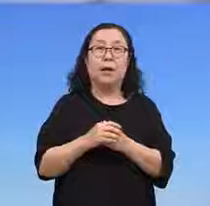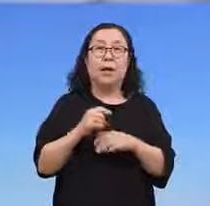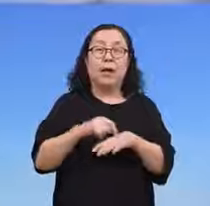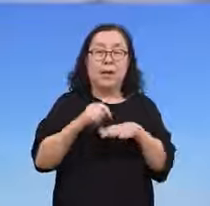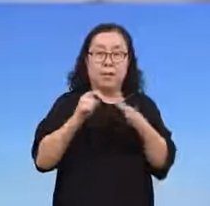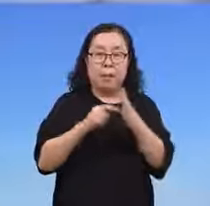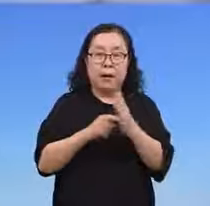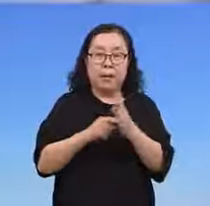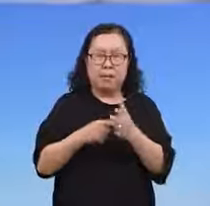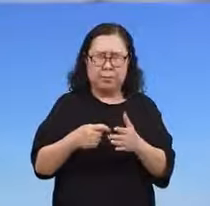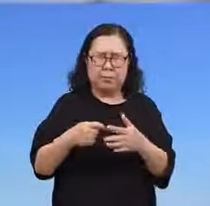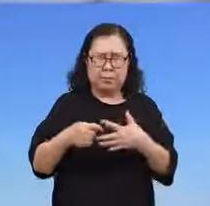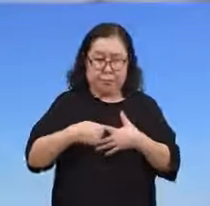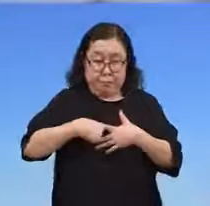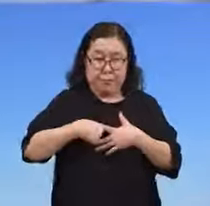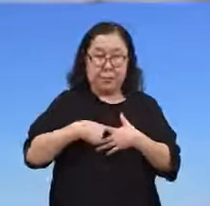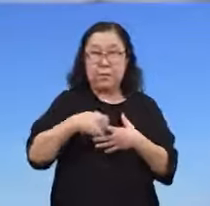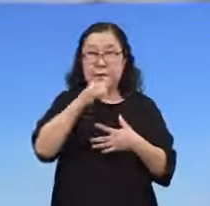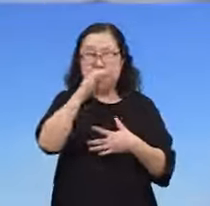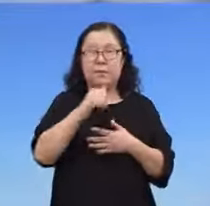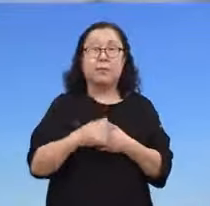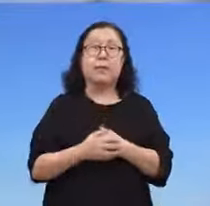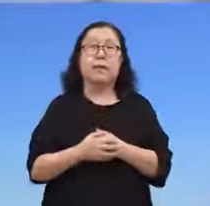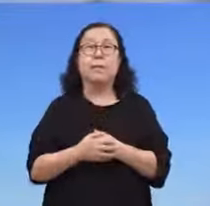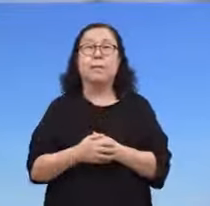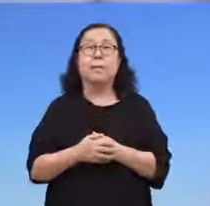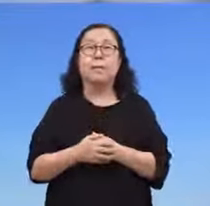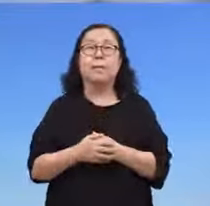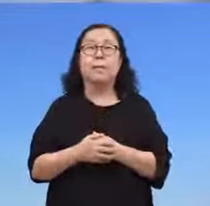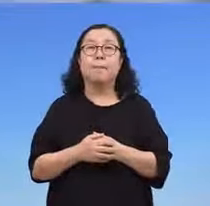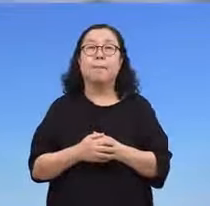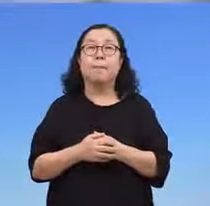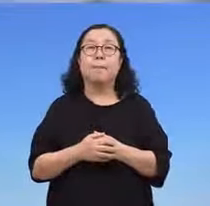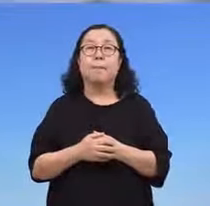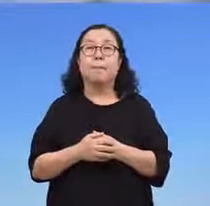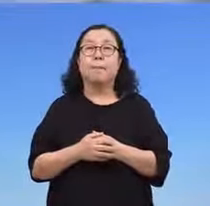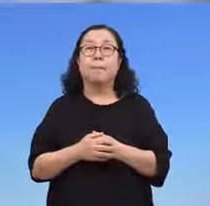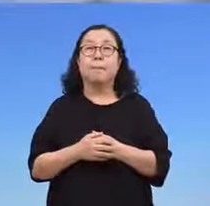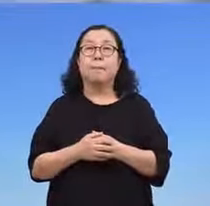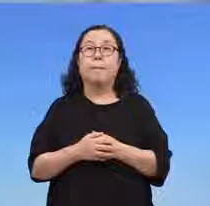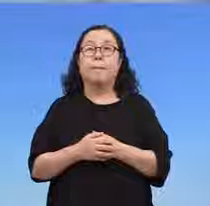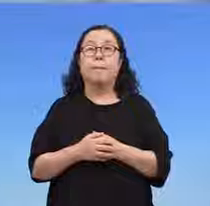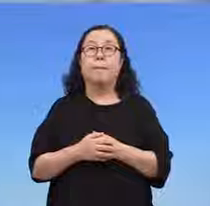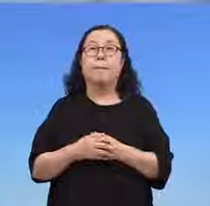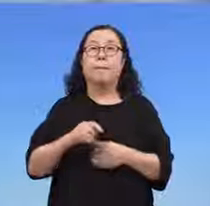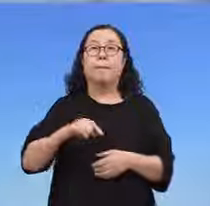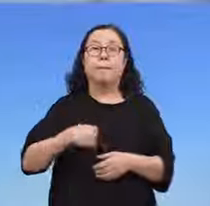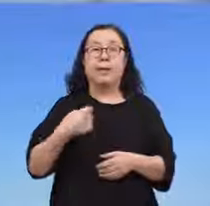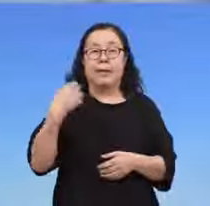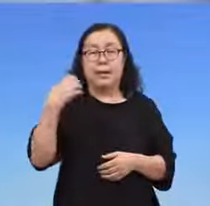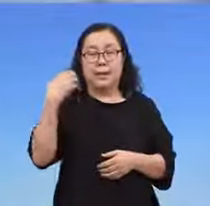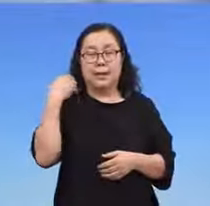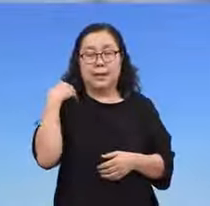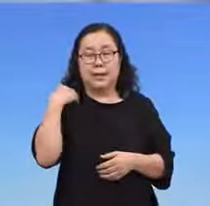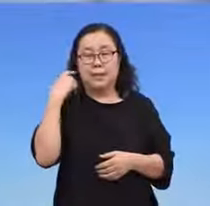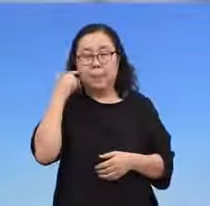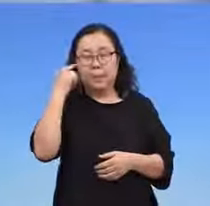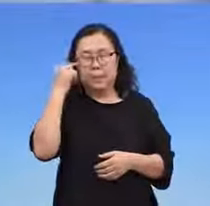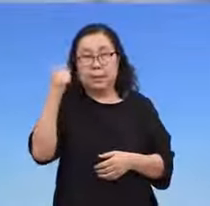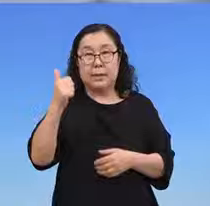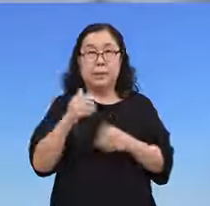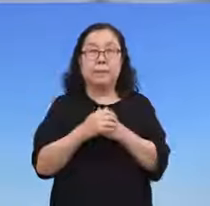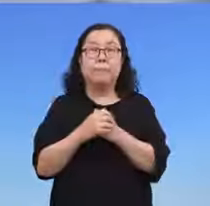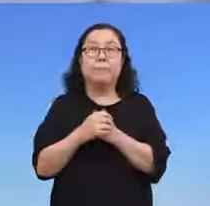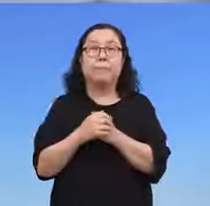마음에 이렇게 움찔하는 대목이 하나 있었습니다. 얘가 이제 자기 그 담임 목사님 이름